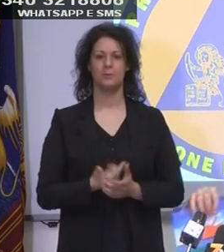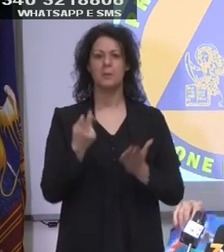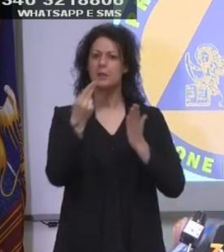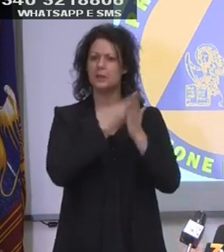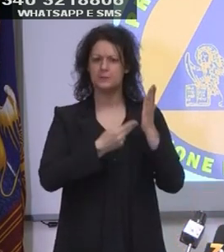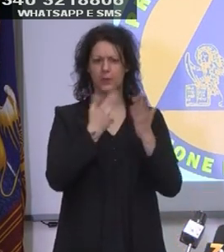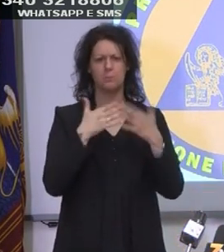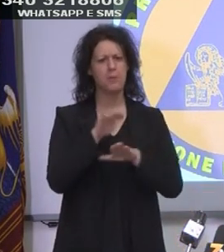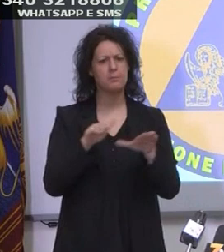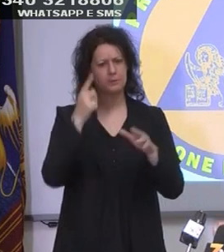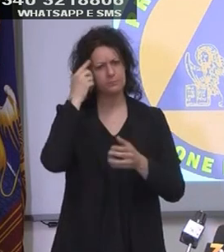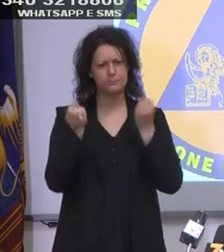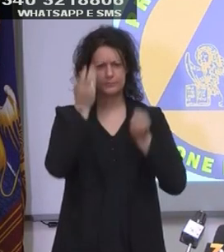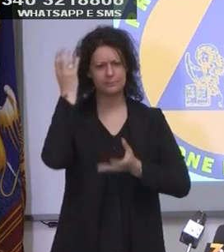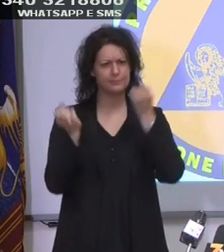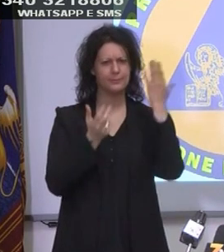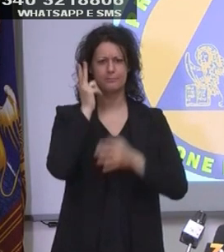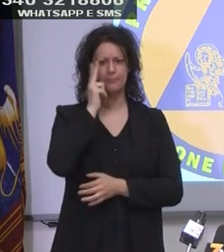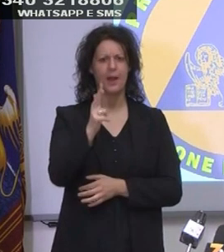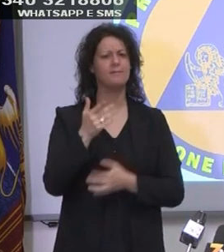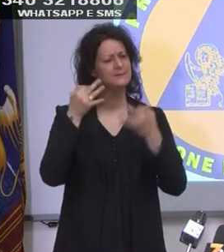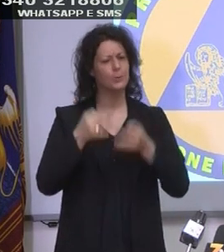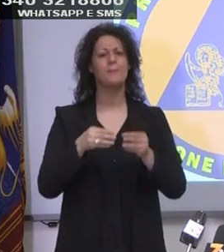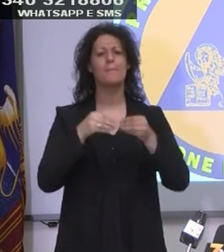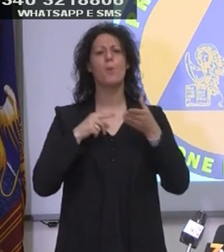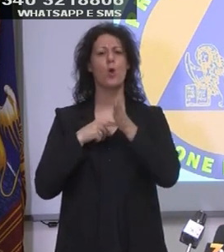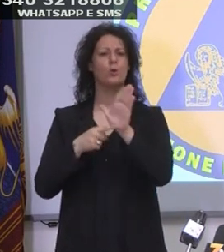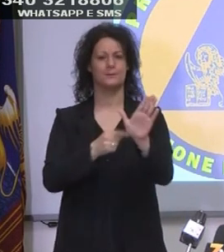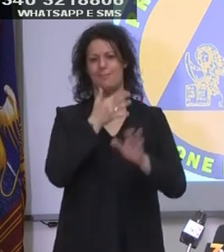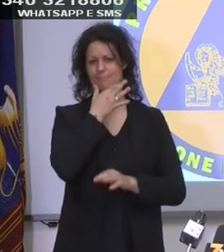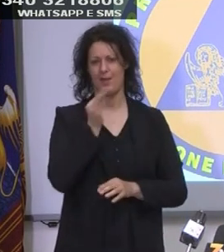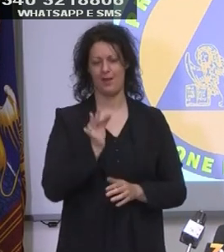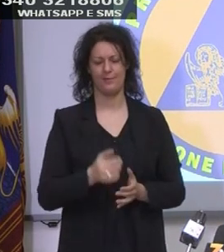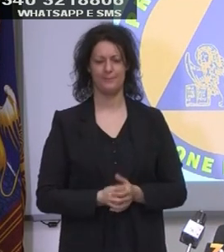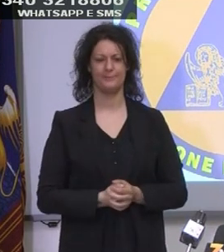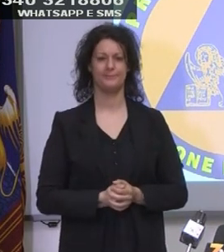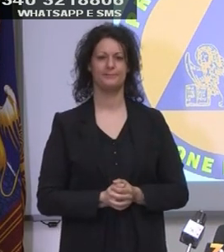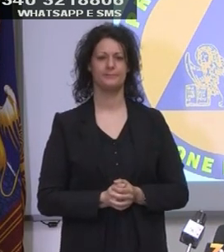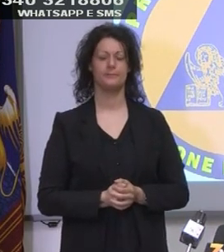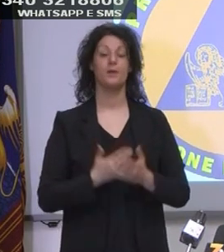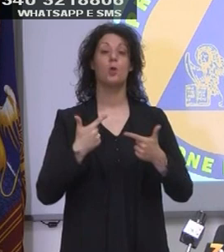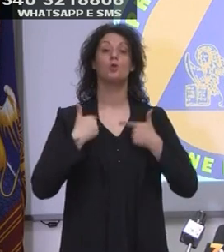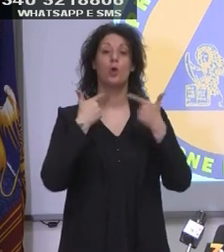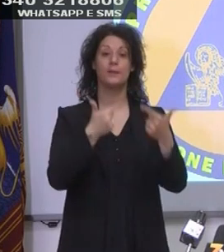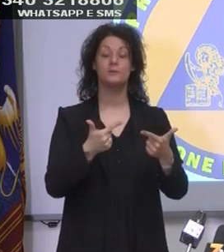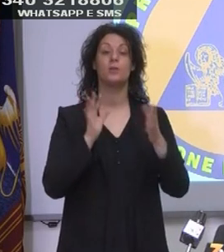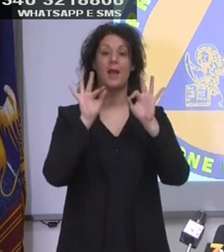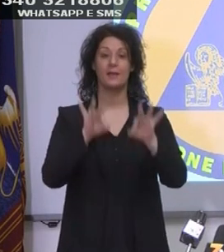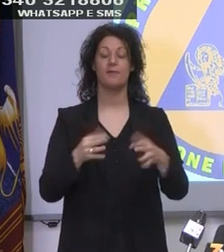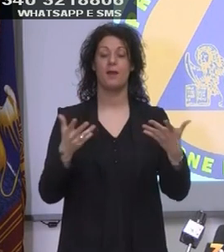creativi, bravi sti bimbi, verrà fuori una bella mostra. E sempre sulle donazioni voglio ricordare che siamo a